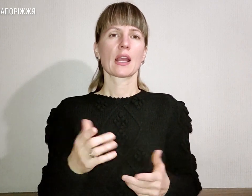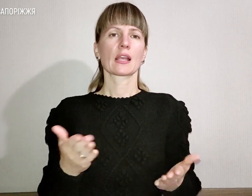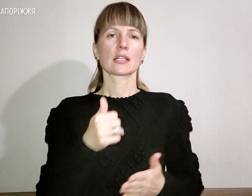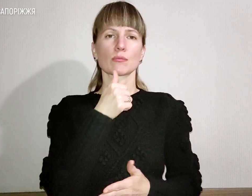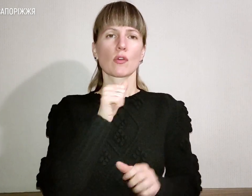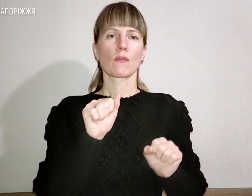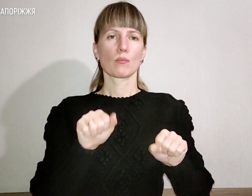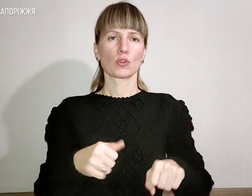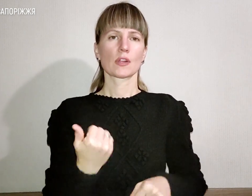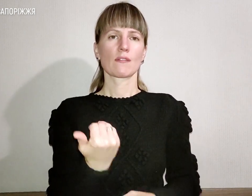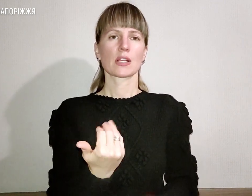можна знайти?